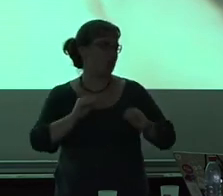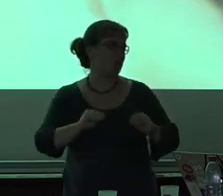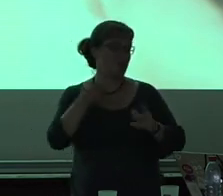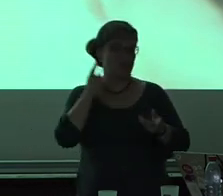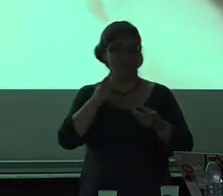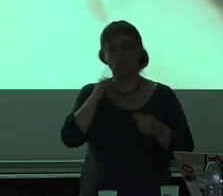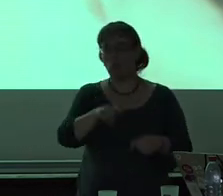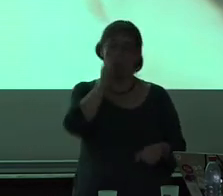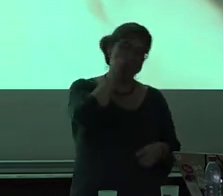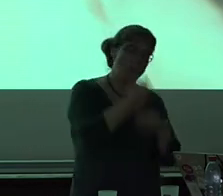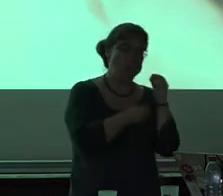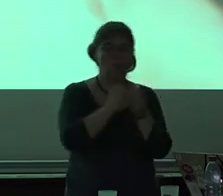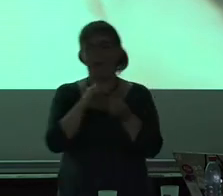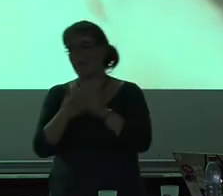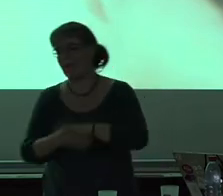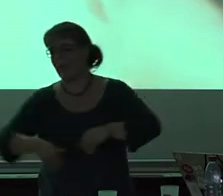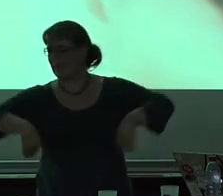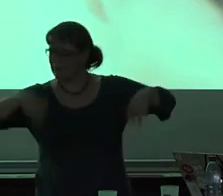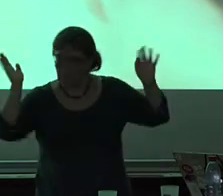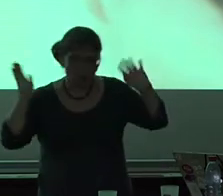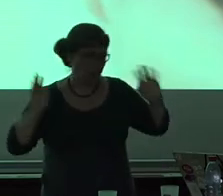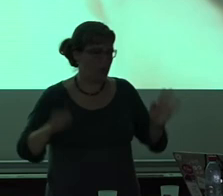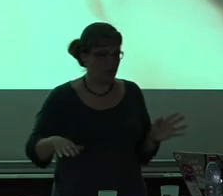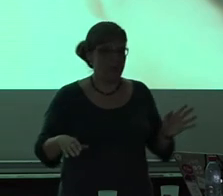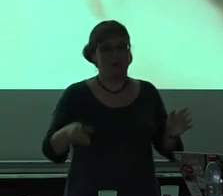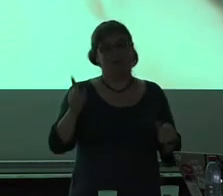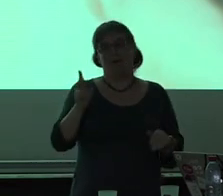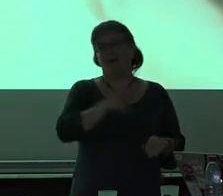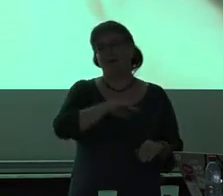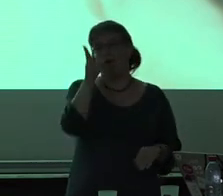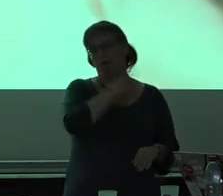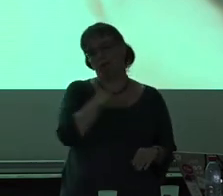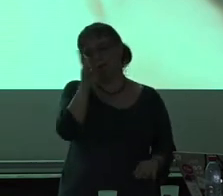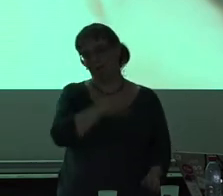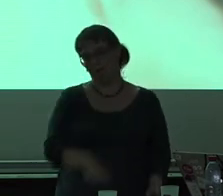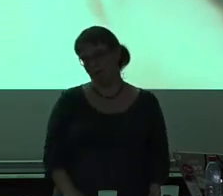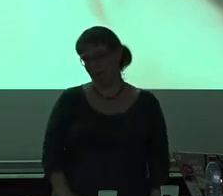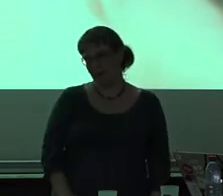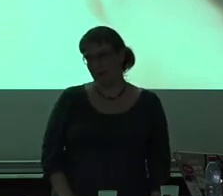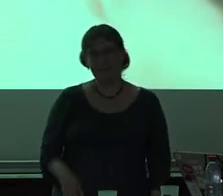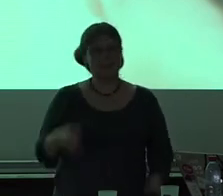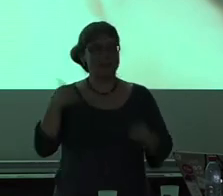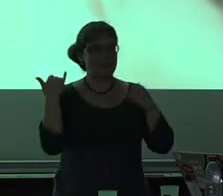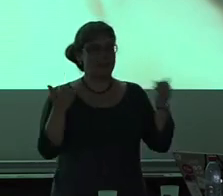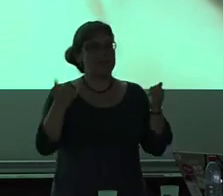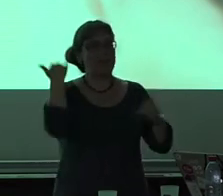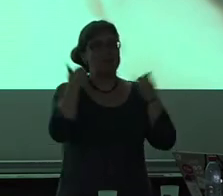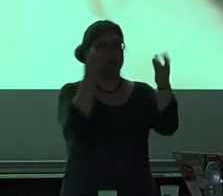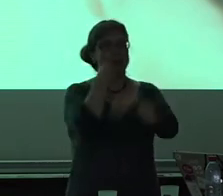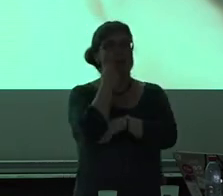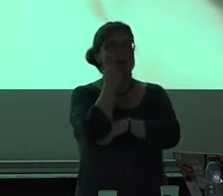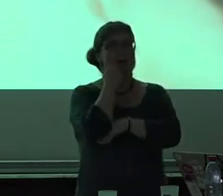sur Internet, en vrai, sur la Lune, où vous voulez, soyez drôle, quoi. Faites un cours que vous auriez envie de